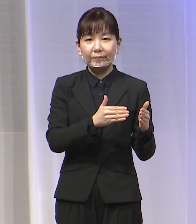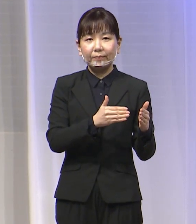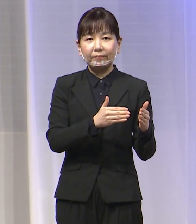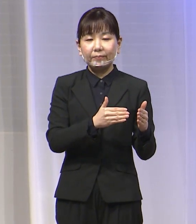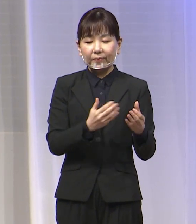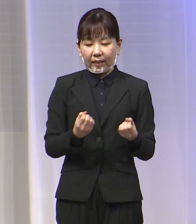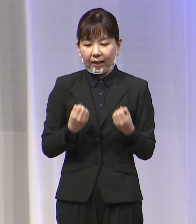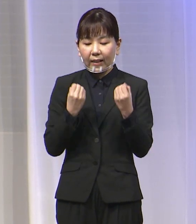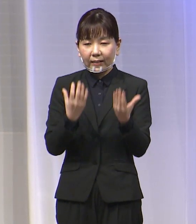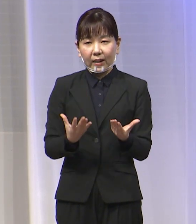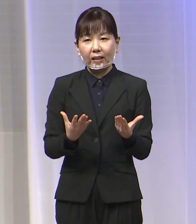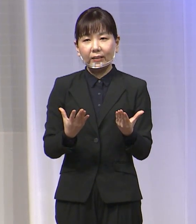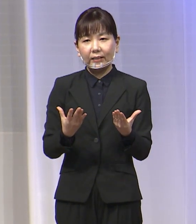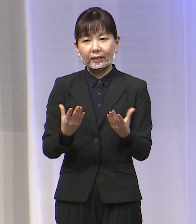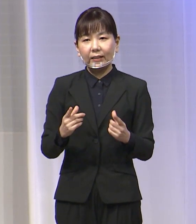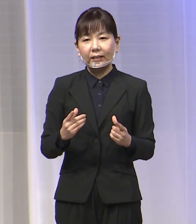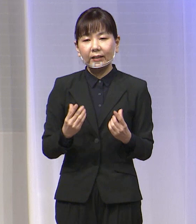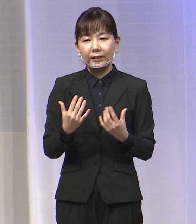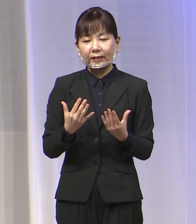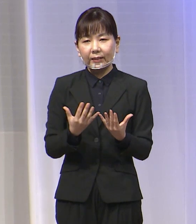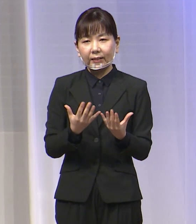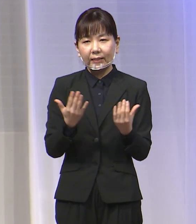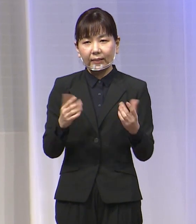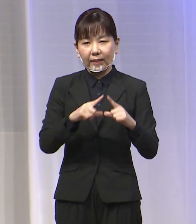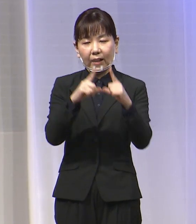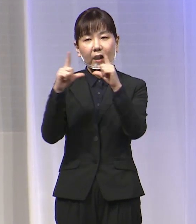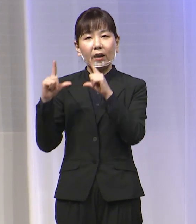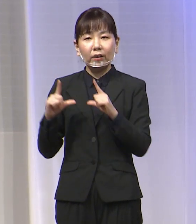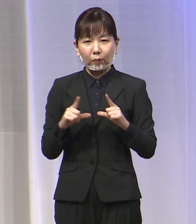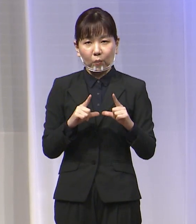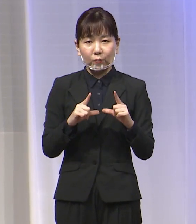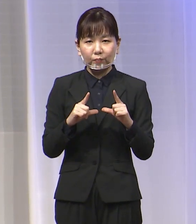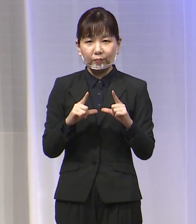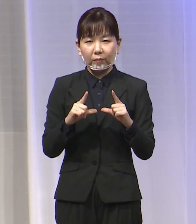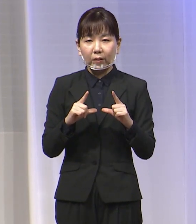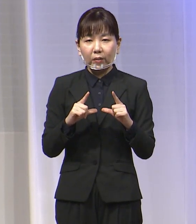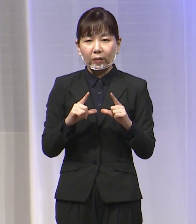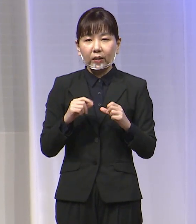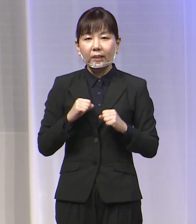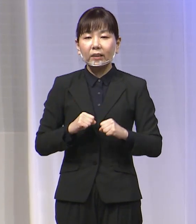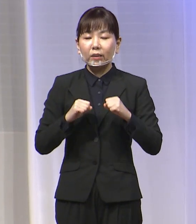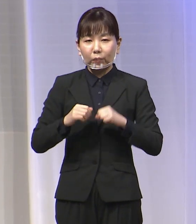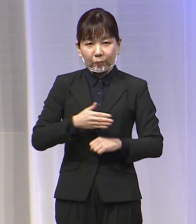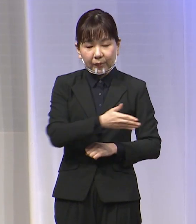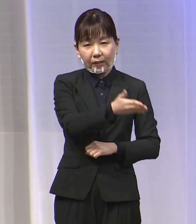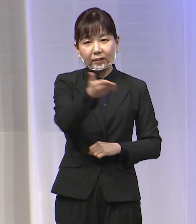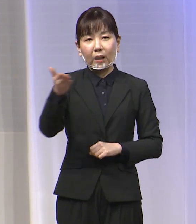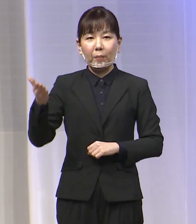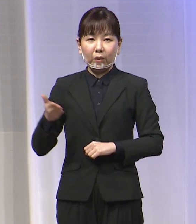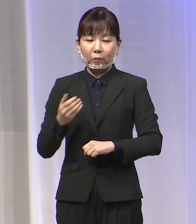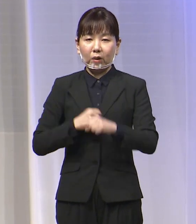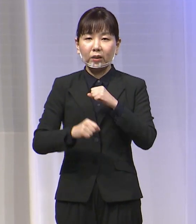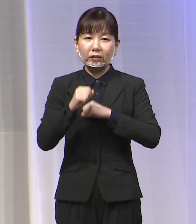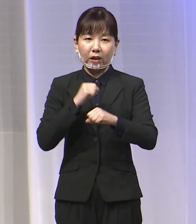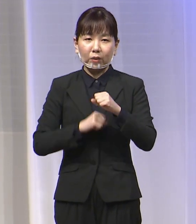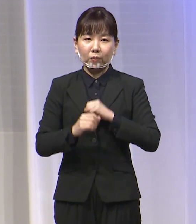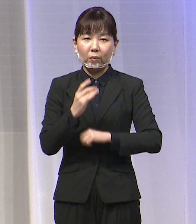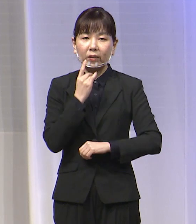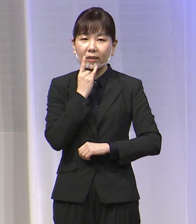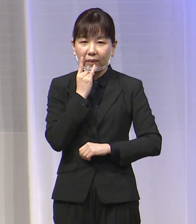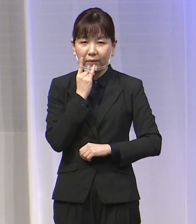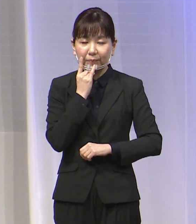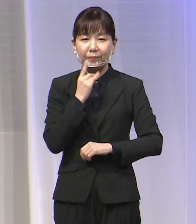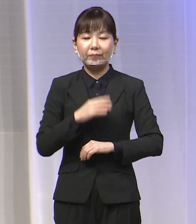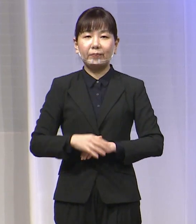新しい時代を築く皆様の大いなる飛躍を期待いたしますととも